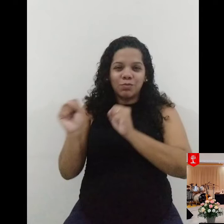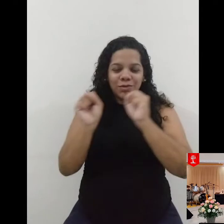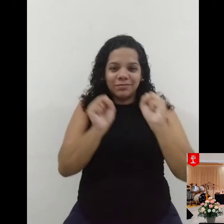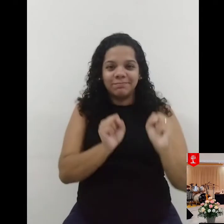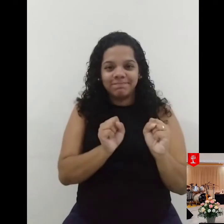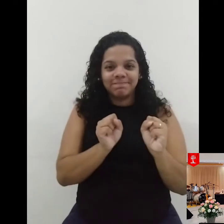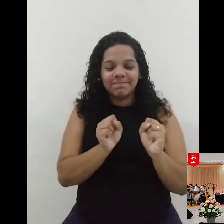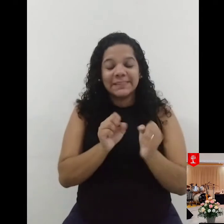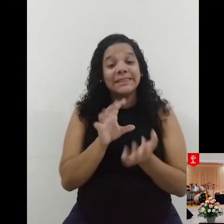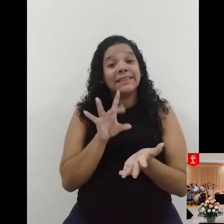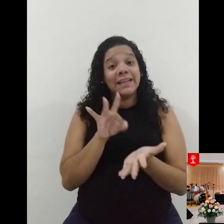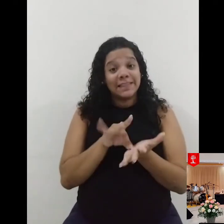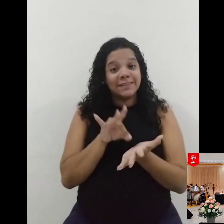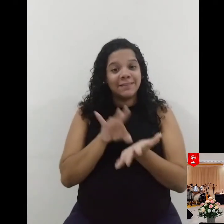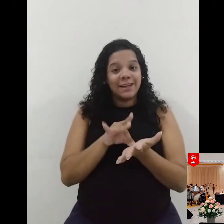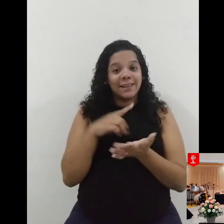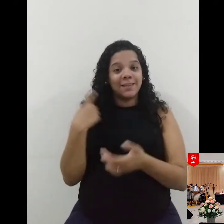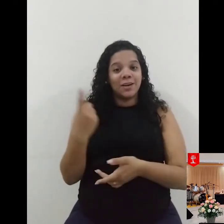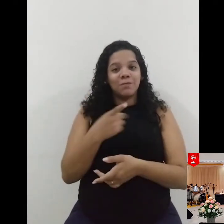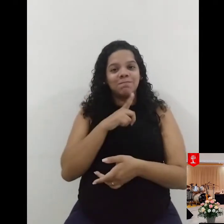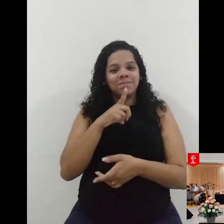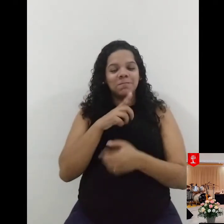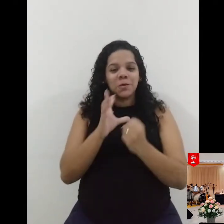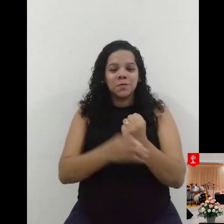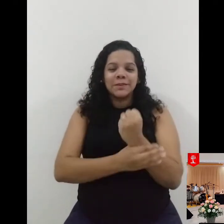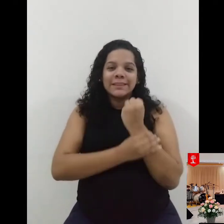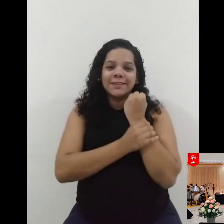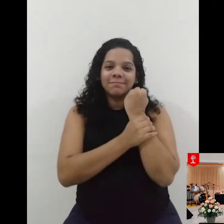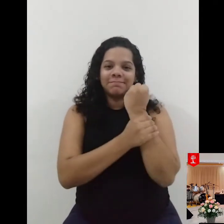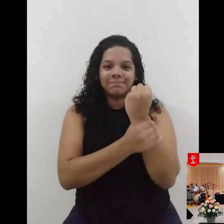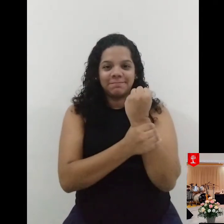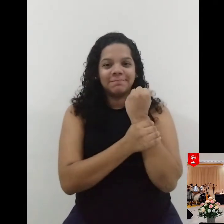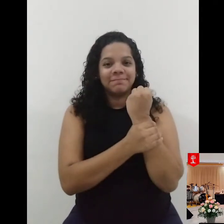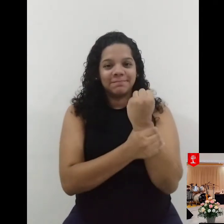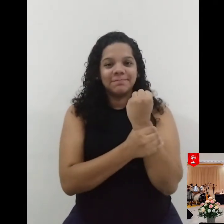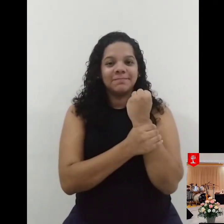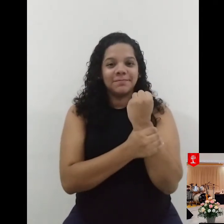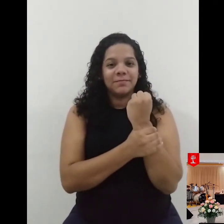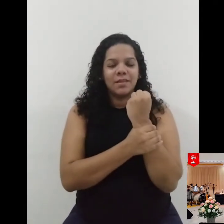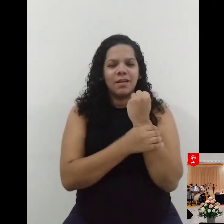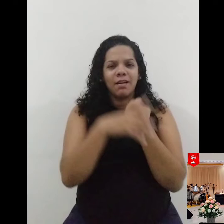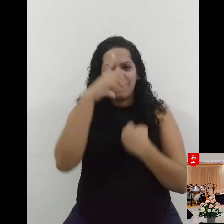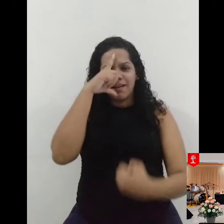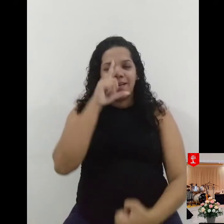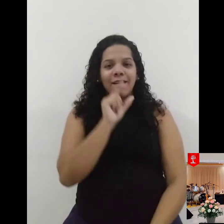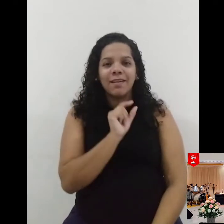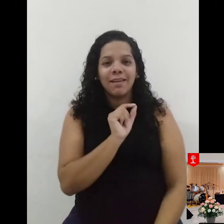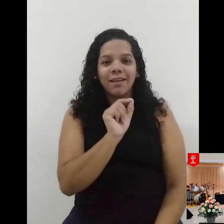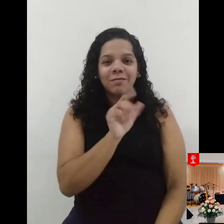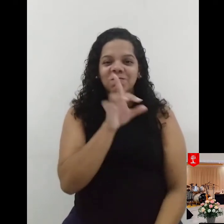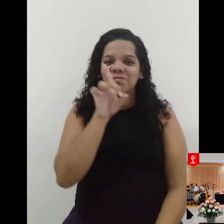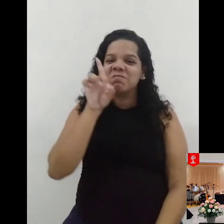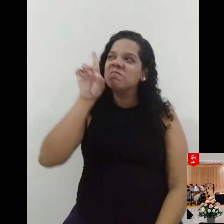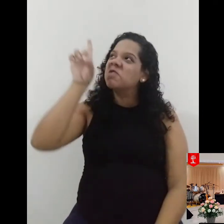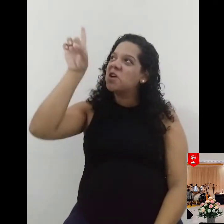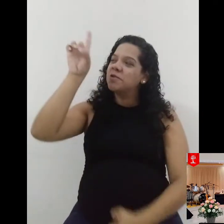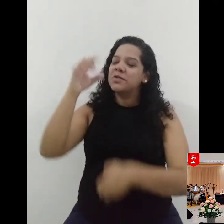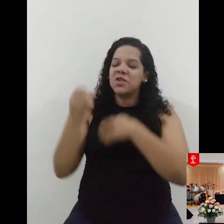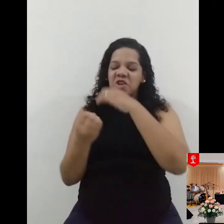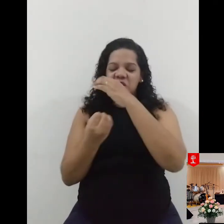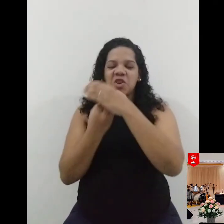Ele, porque a despeito da nossa fragilidade, aliás, em função mesmo da